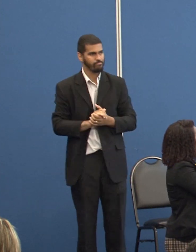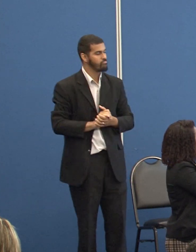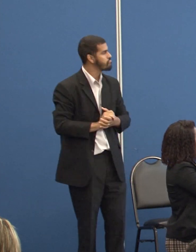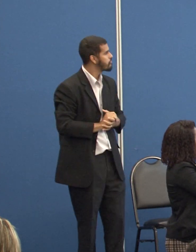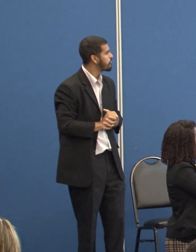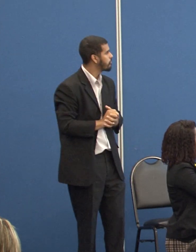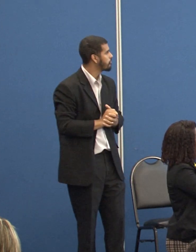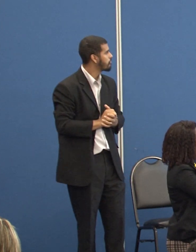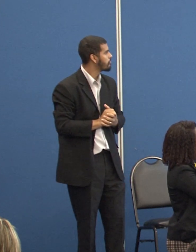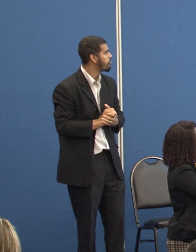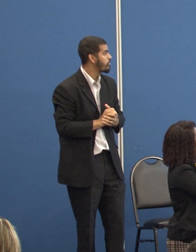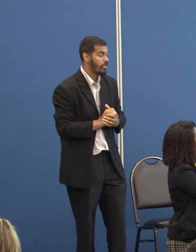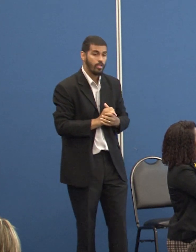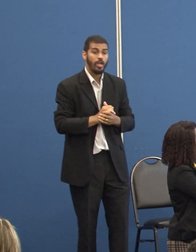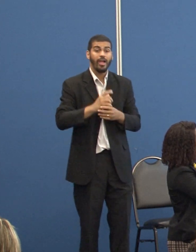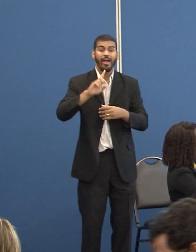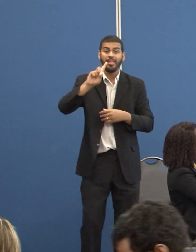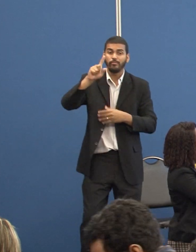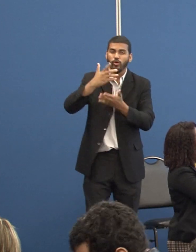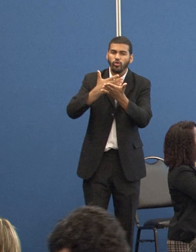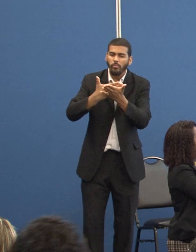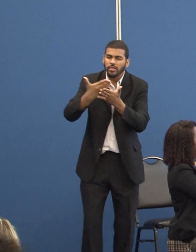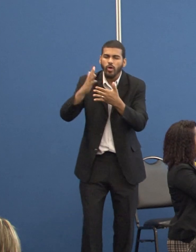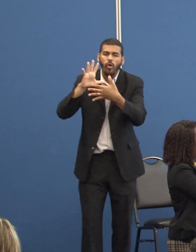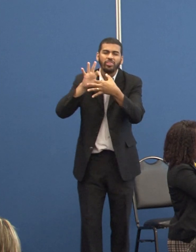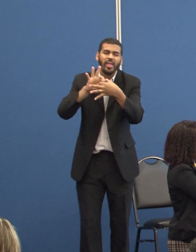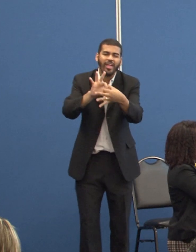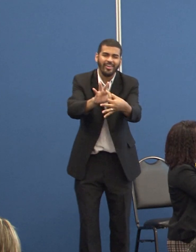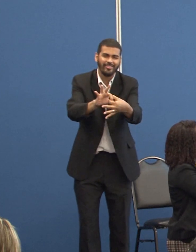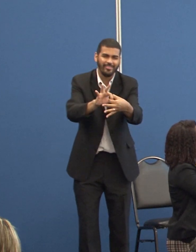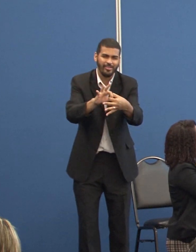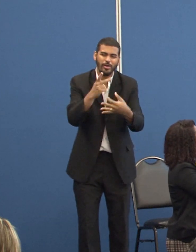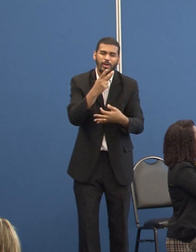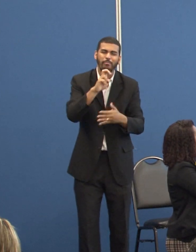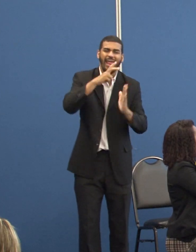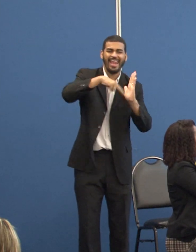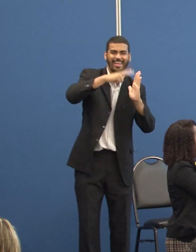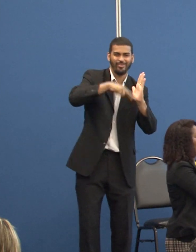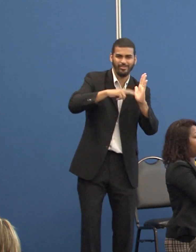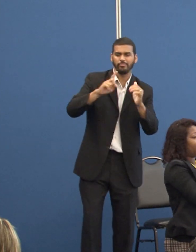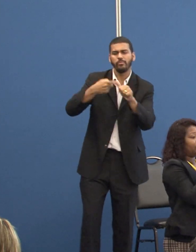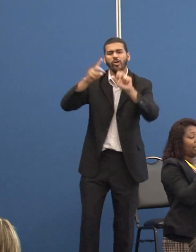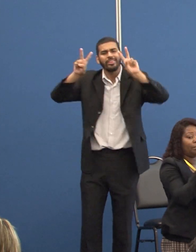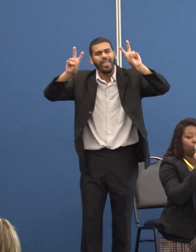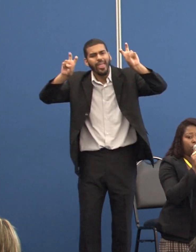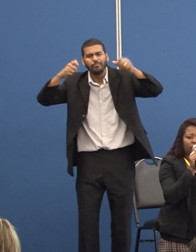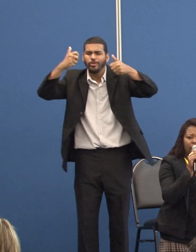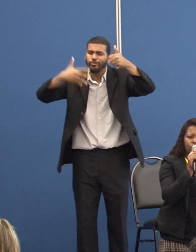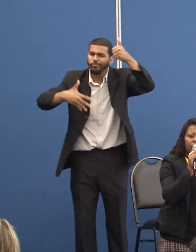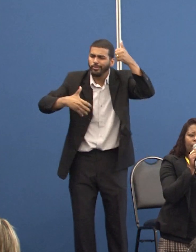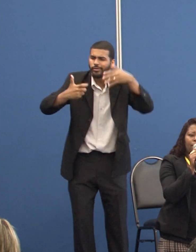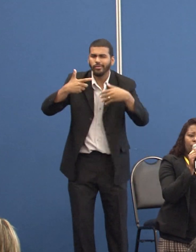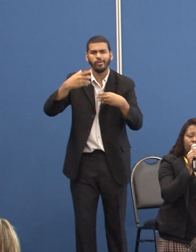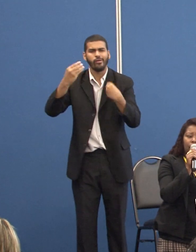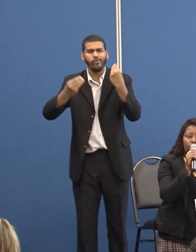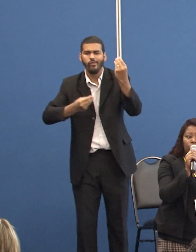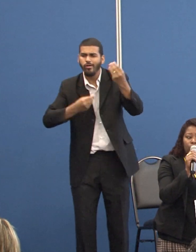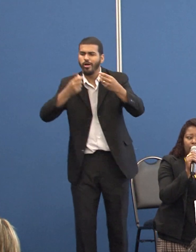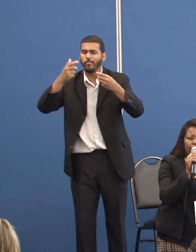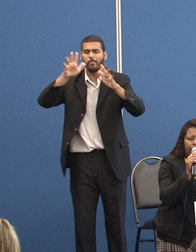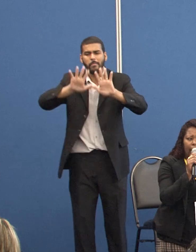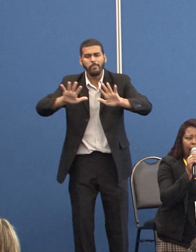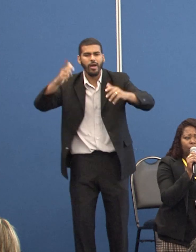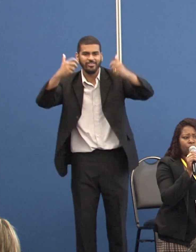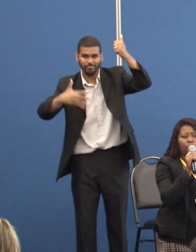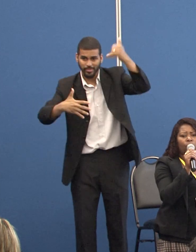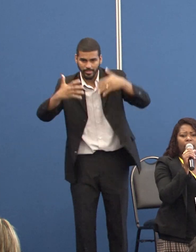E aí começamos com a pré-leitura, que é a contextualização, a apresentação do tema, a leitura, que é o detalhamento do texto, o que possui